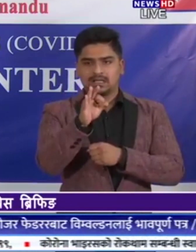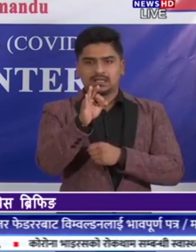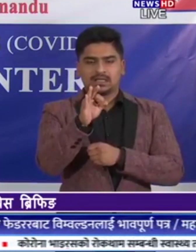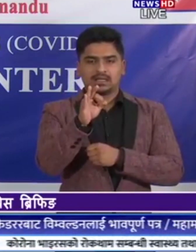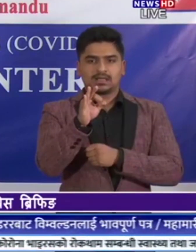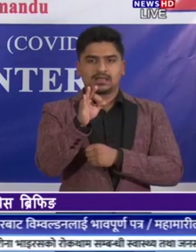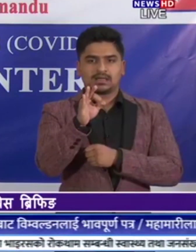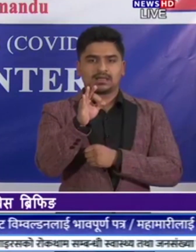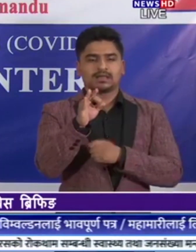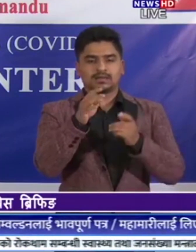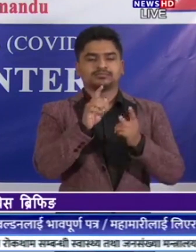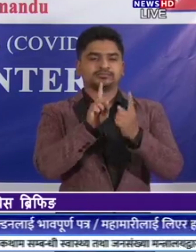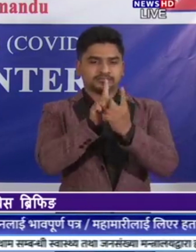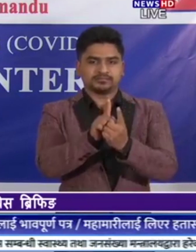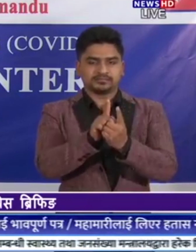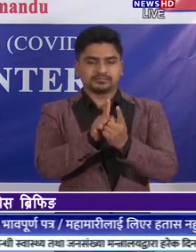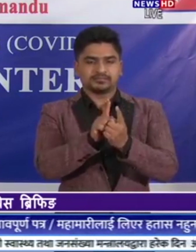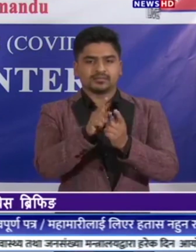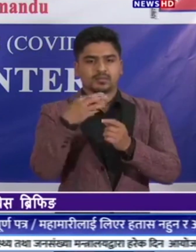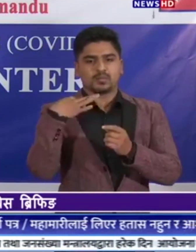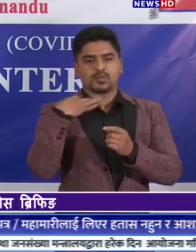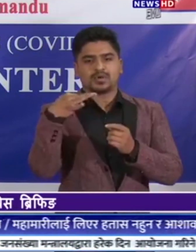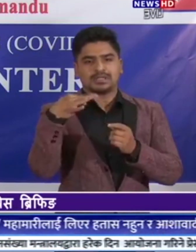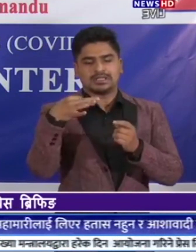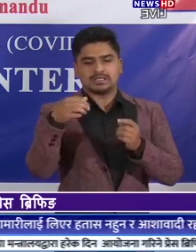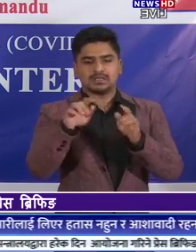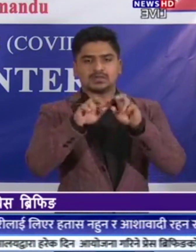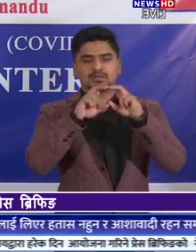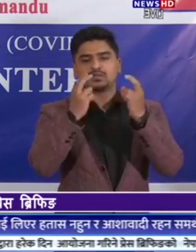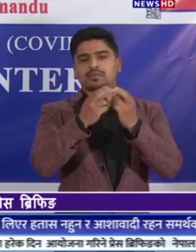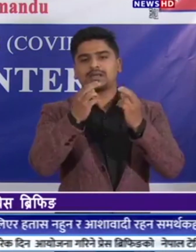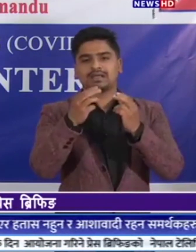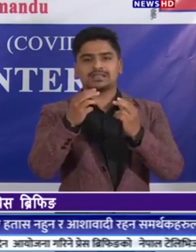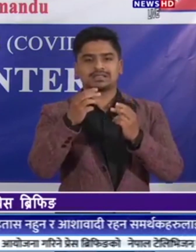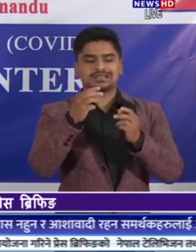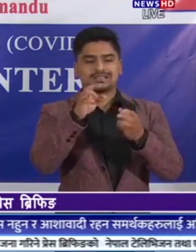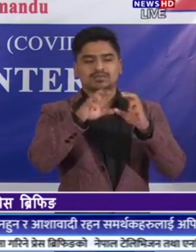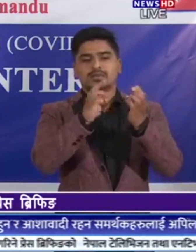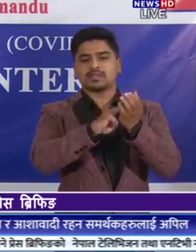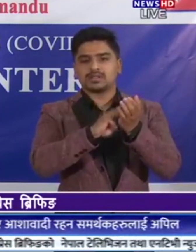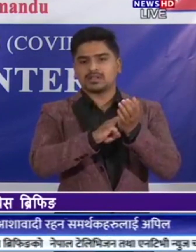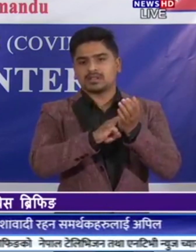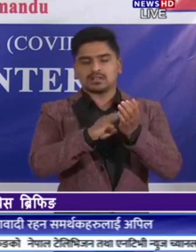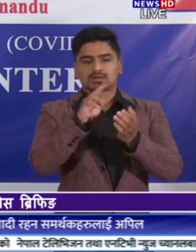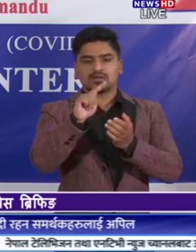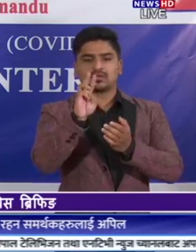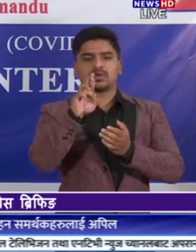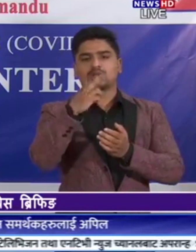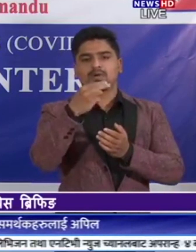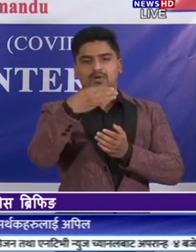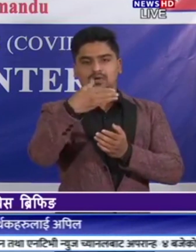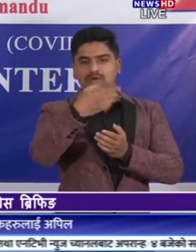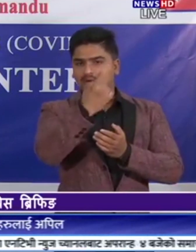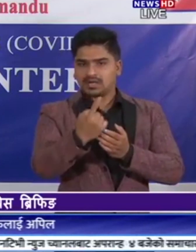छे, पर्तिनेती सभाका स््रामसद मानने कर्मा घले जिव मार्फत सुमी